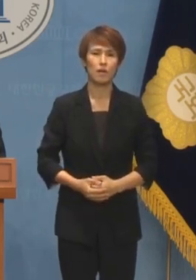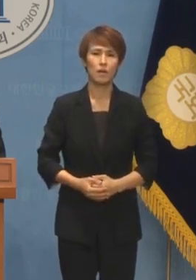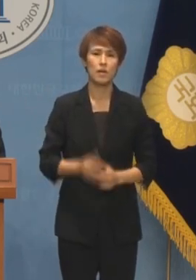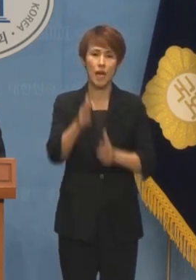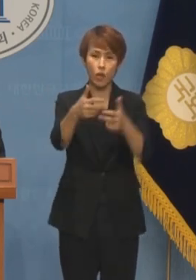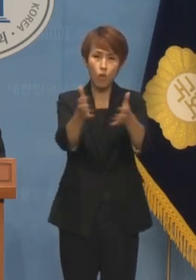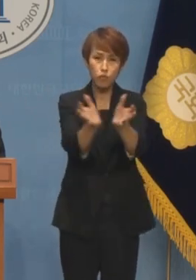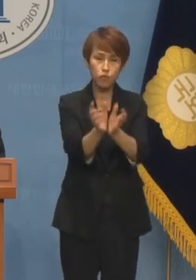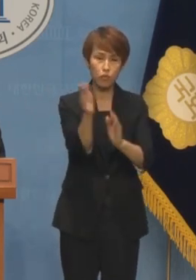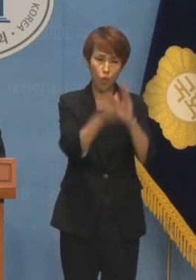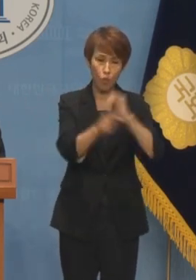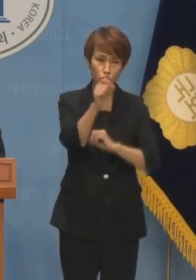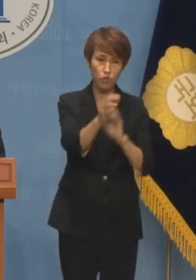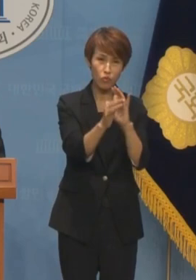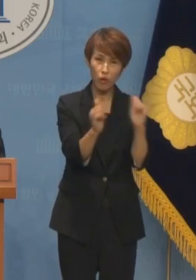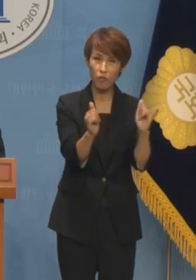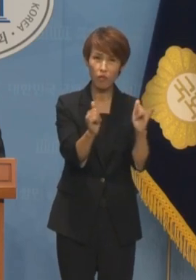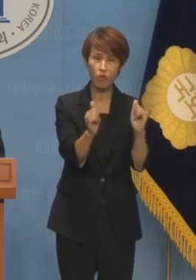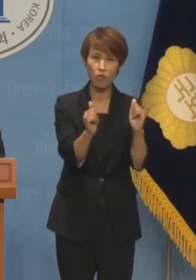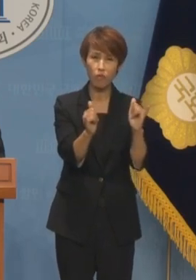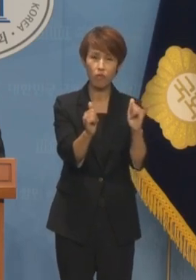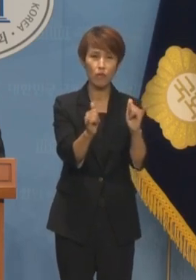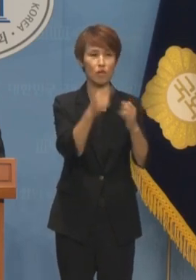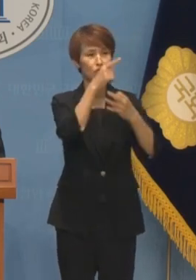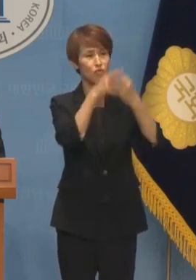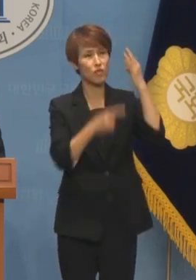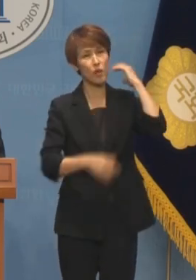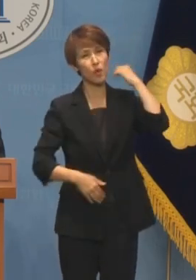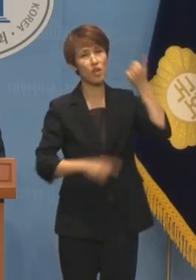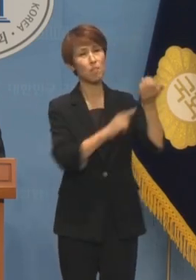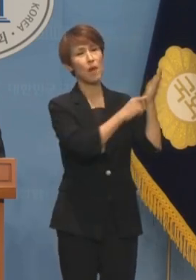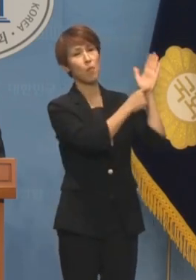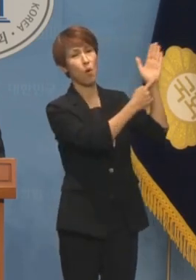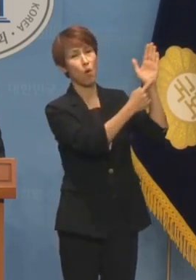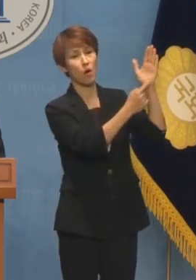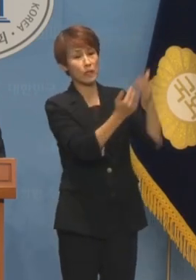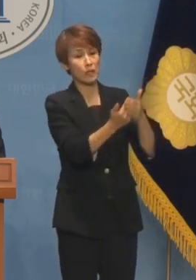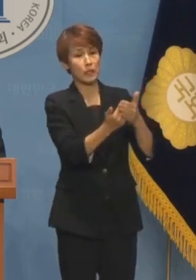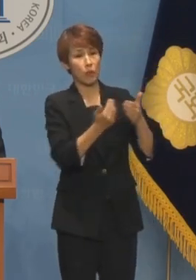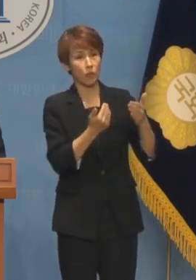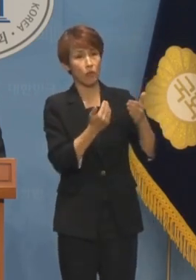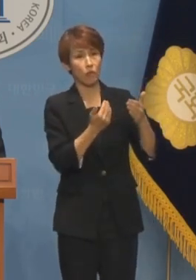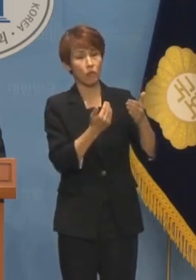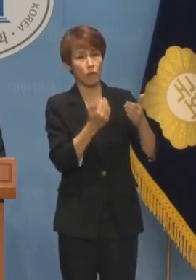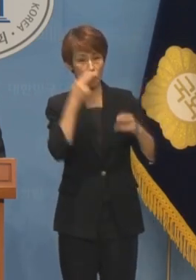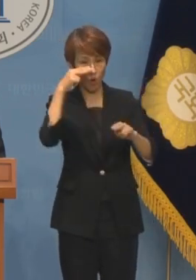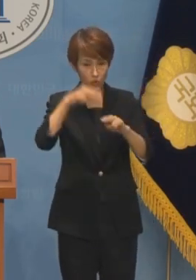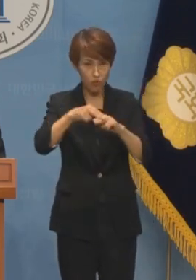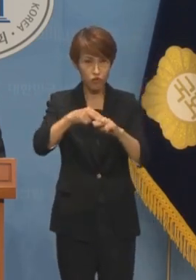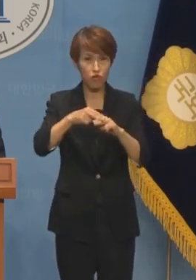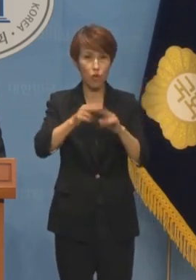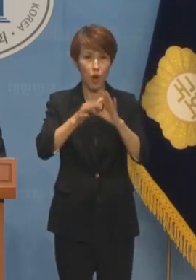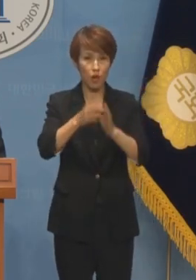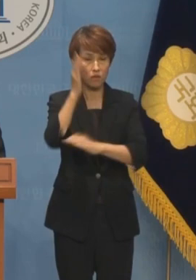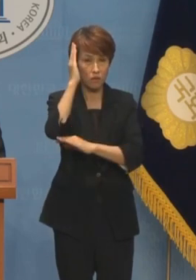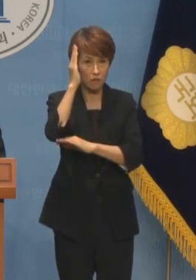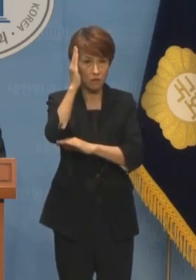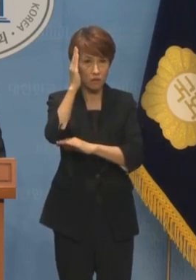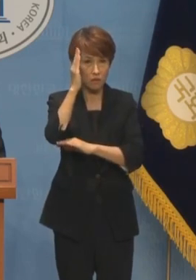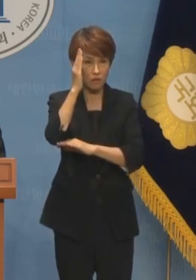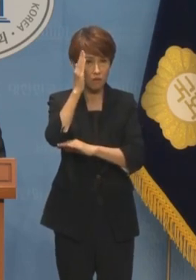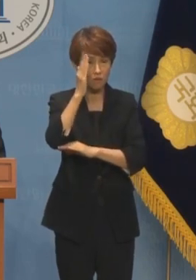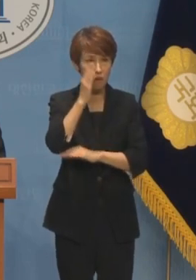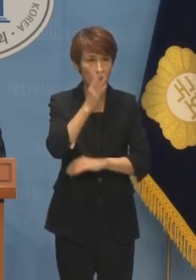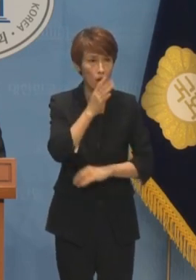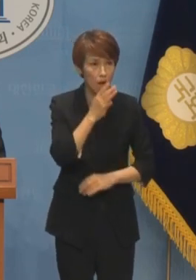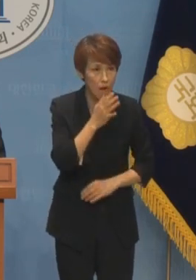산업부 공무원들마저 윤 대통령 발표 직전에야 석유 국정 브리핑을 알게 됐다는